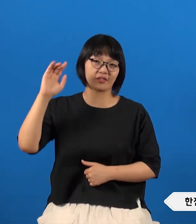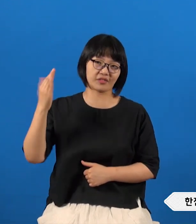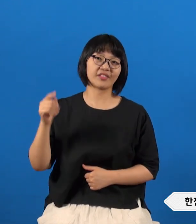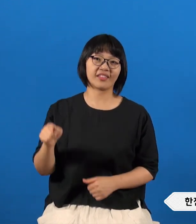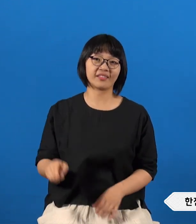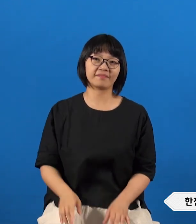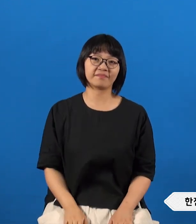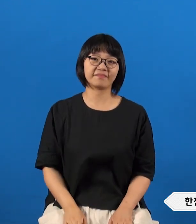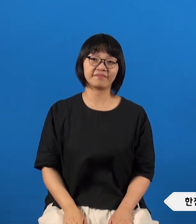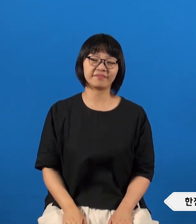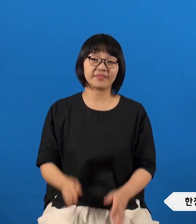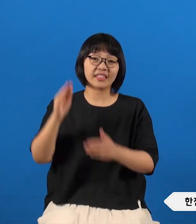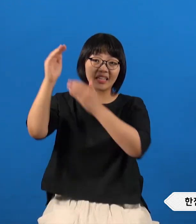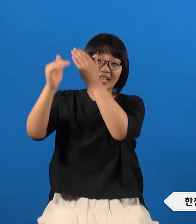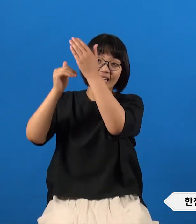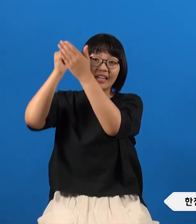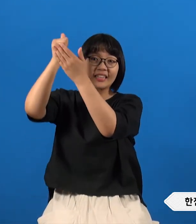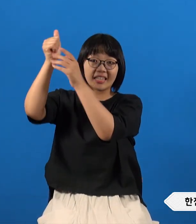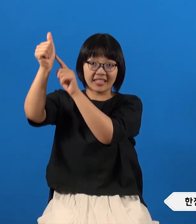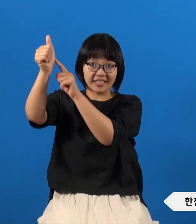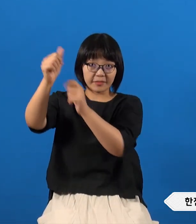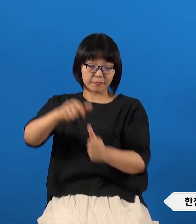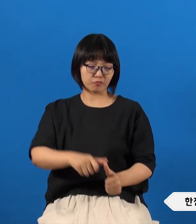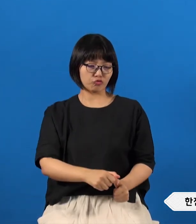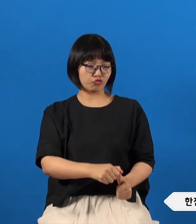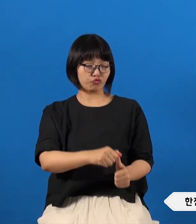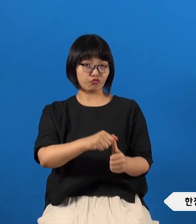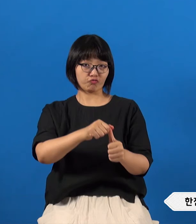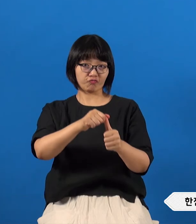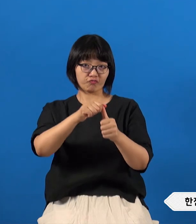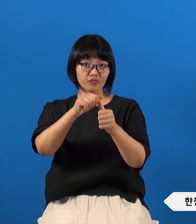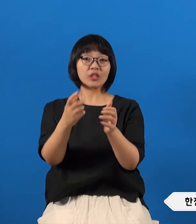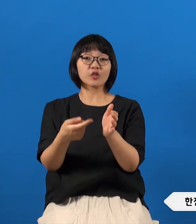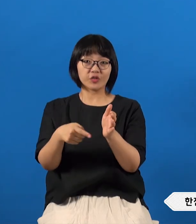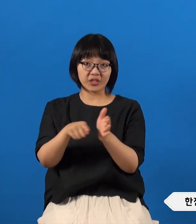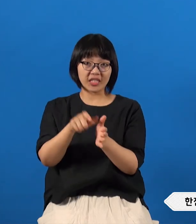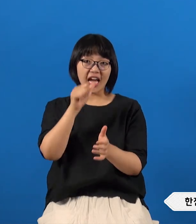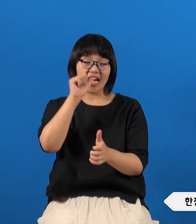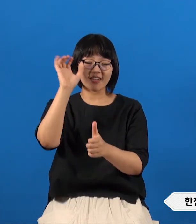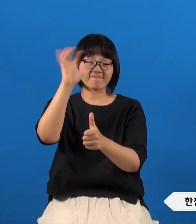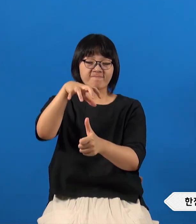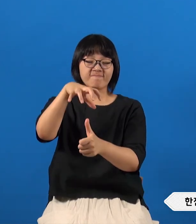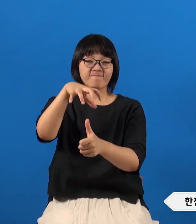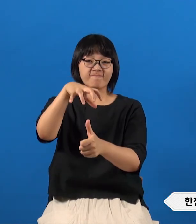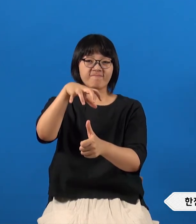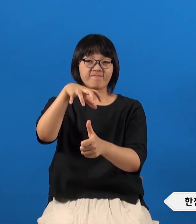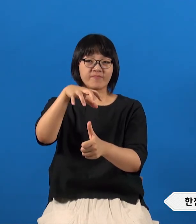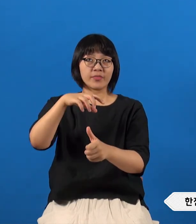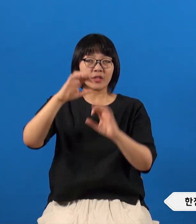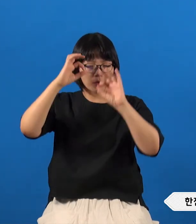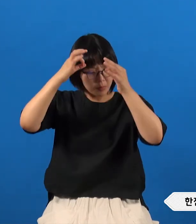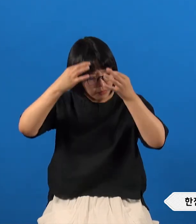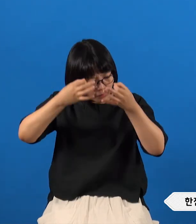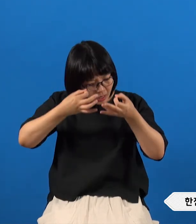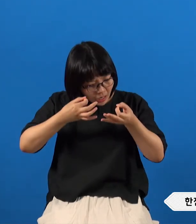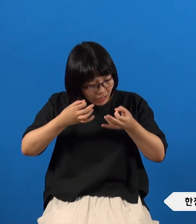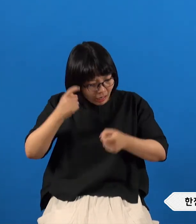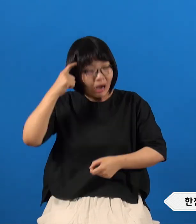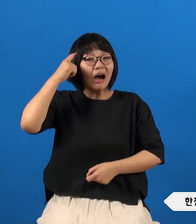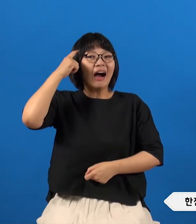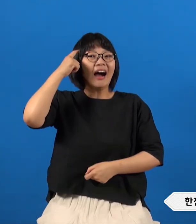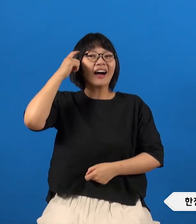것입니다. 하나님이 이제 구원할 때가 되셔서 감옥에 집어넣어가지고 그것을 깨닫게 하신